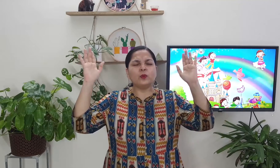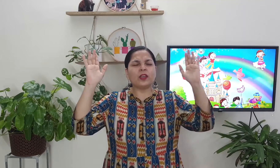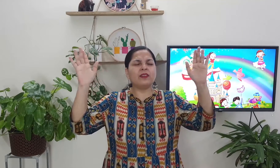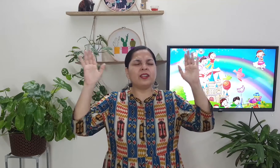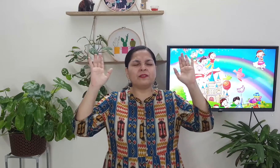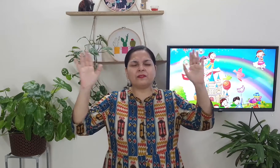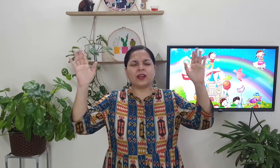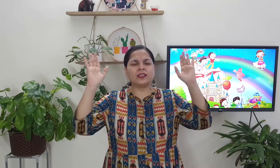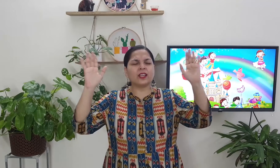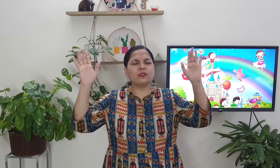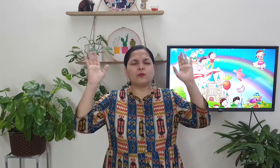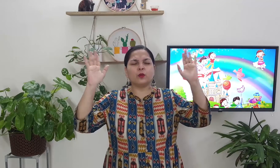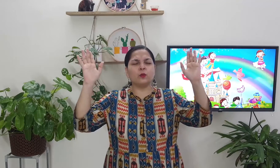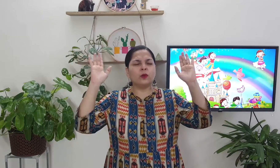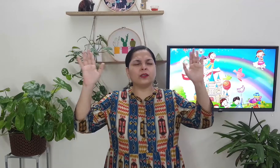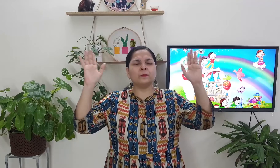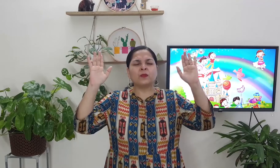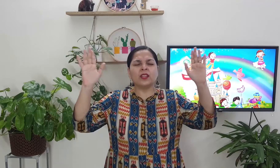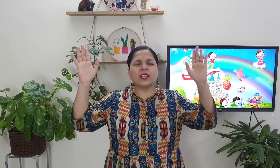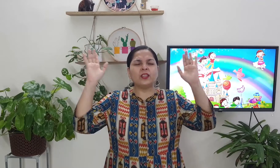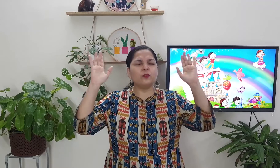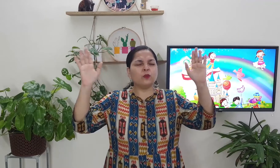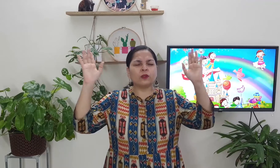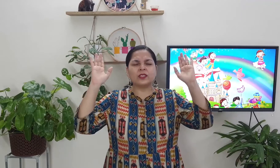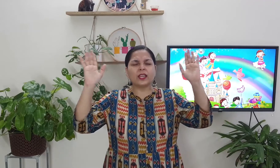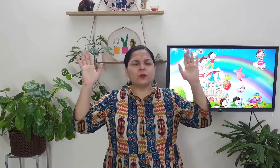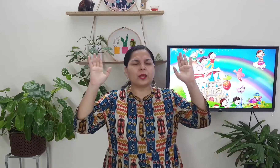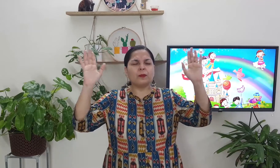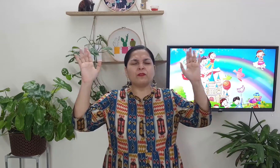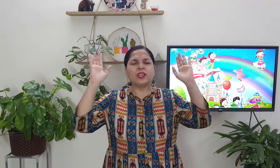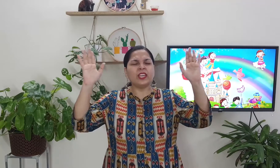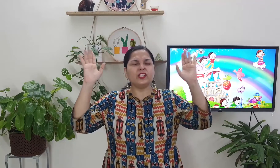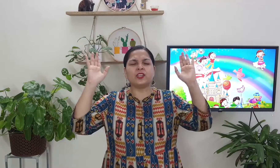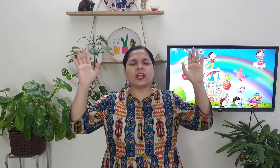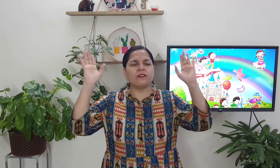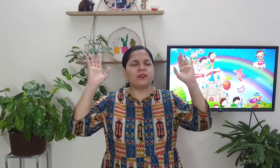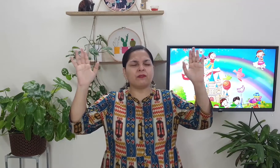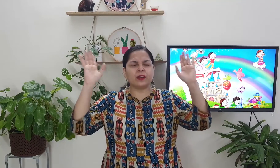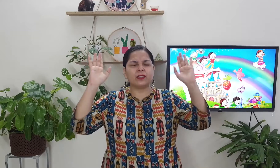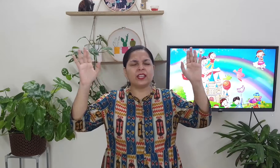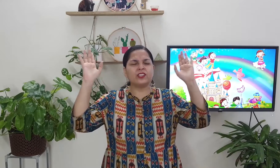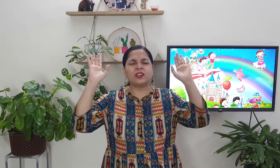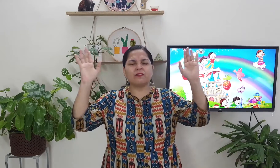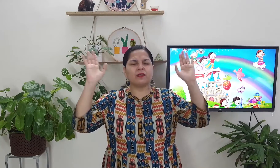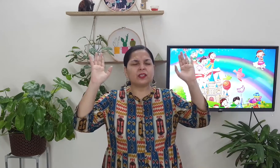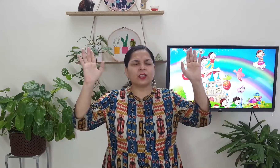பரலோகத்து அப்பாவே, நன்றி. உங்கள் வார்த்தைக்கு நன்றி, நன்றி, நன்றி. நான் ஒவ்வொருவருக்கும் ஒவ்வொருவருக்கும்